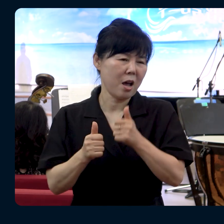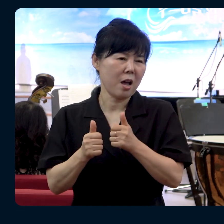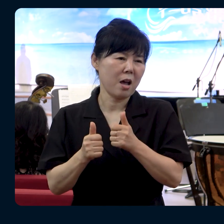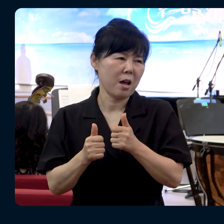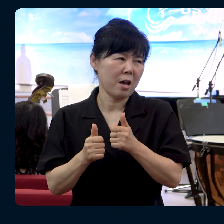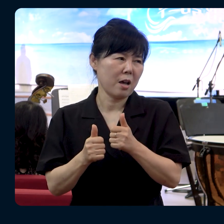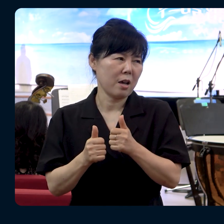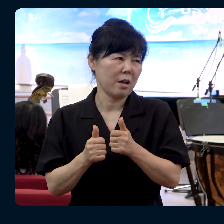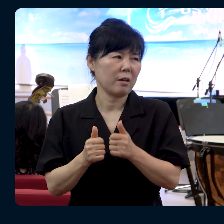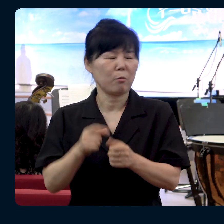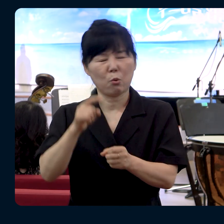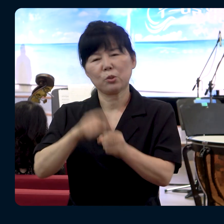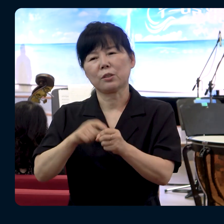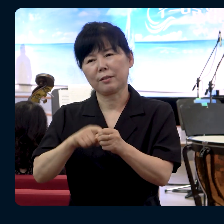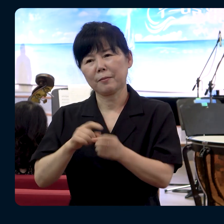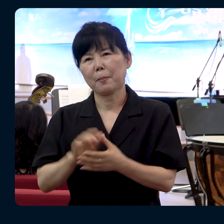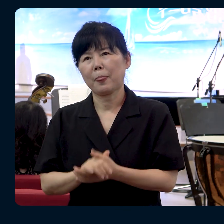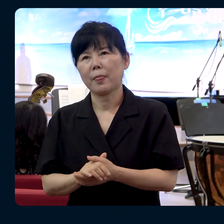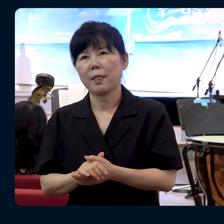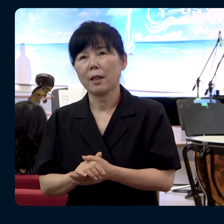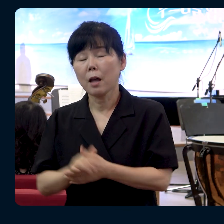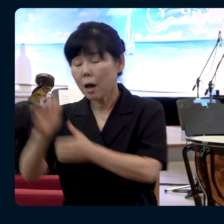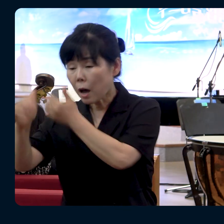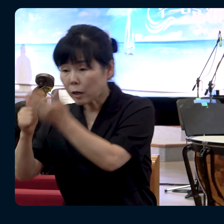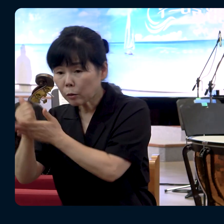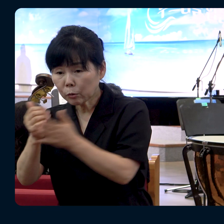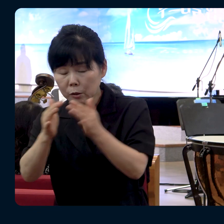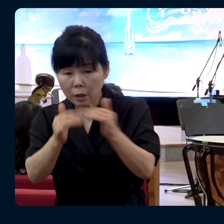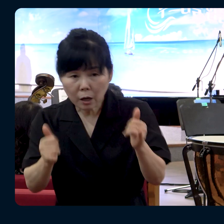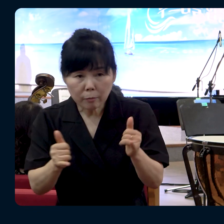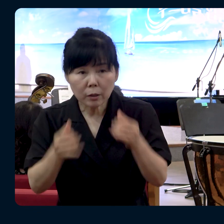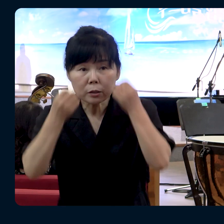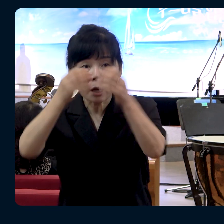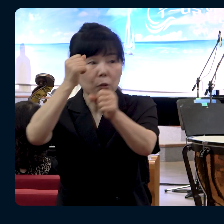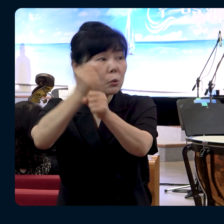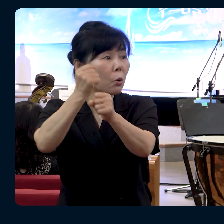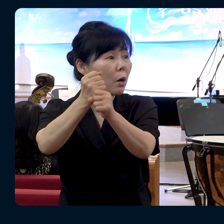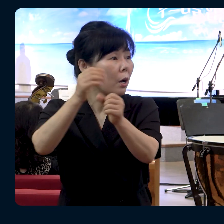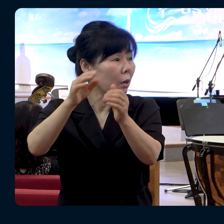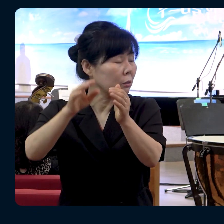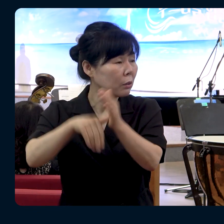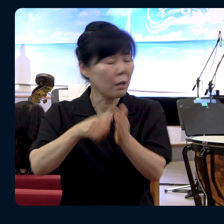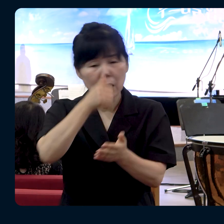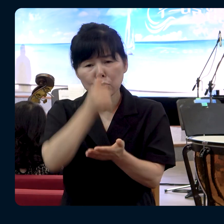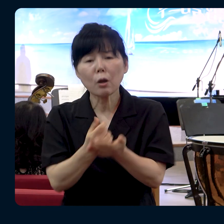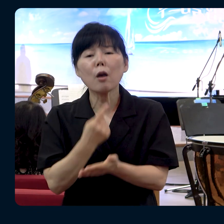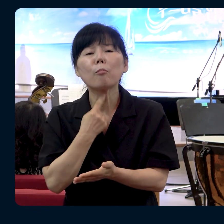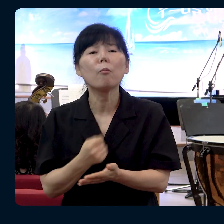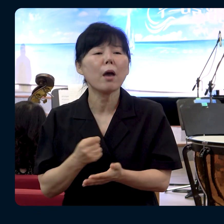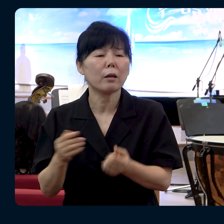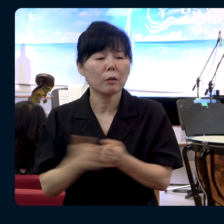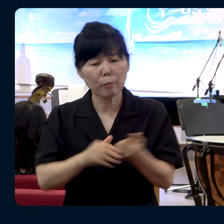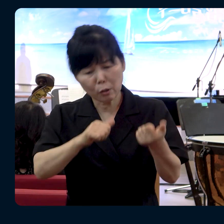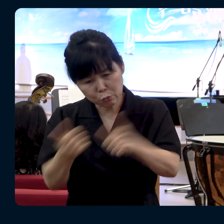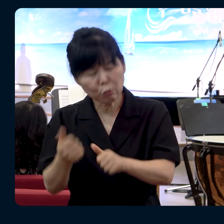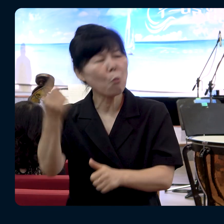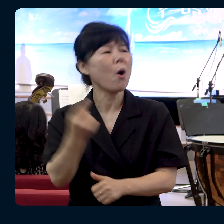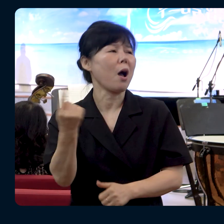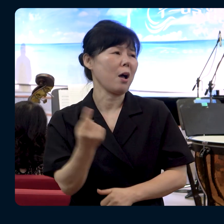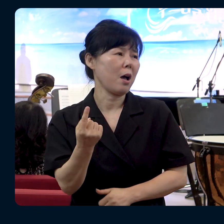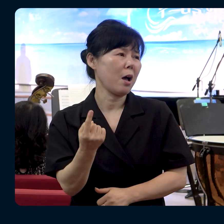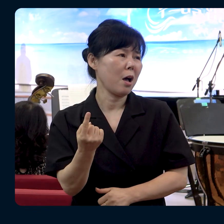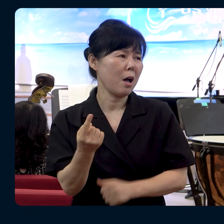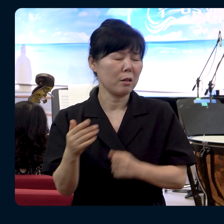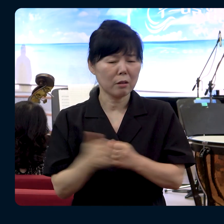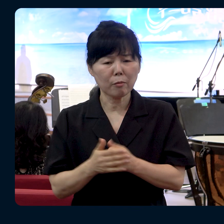누리면서 살도록 창조된 우리가 죄로 타락해서 죽음이라는 세력 앞에서 어떤 것도 할 수 없는 그런 인간의 처절함,